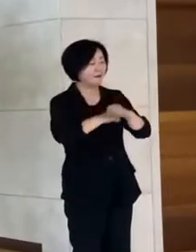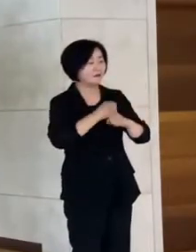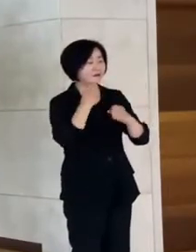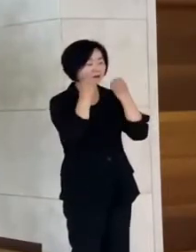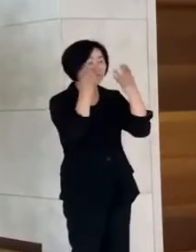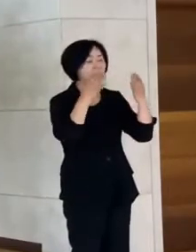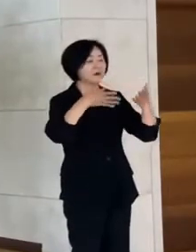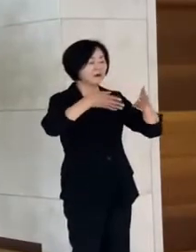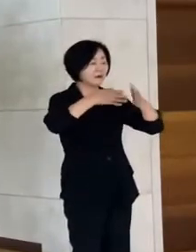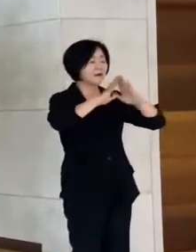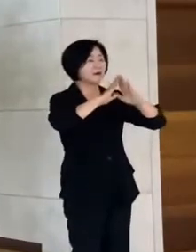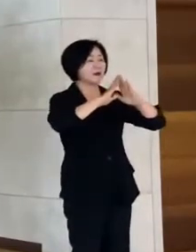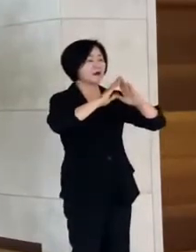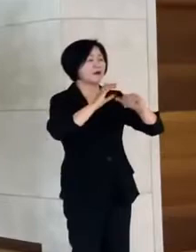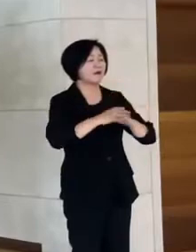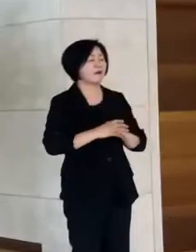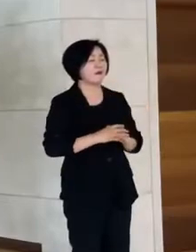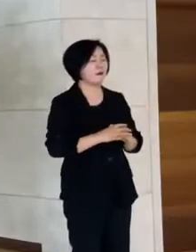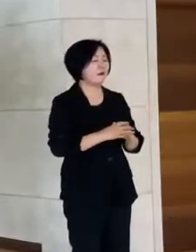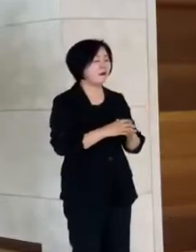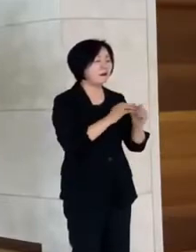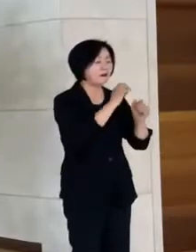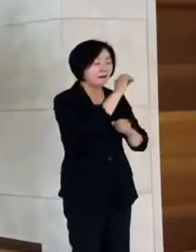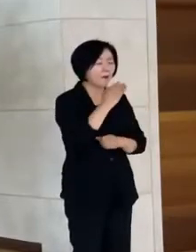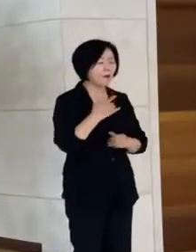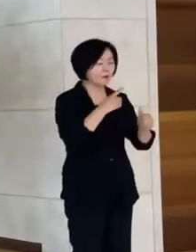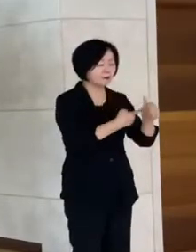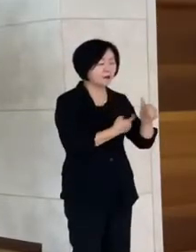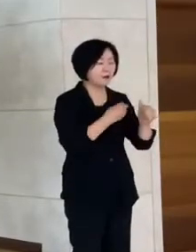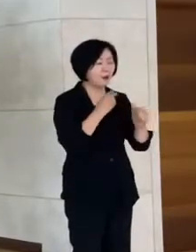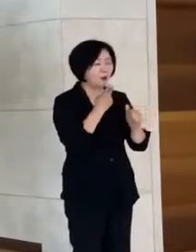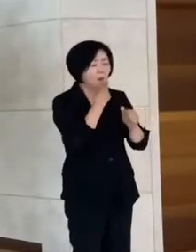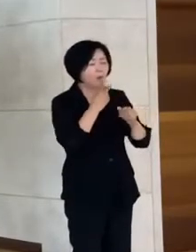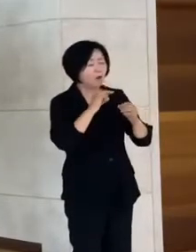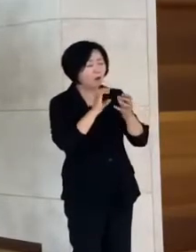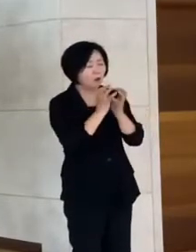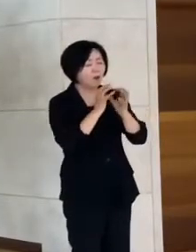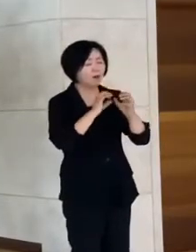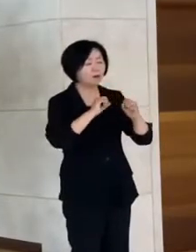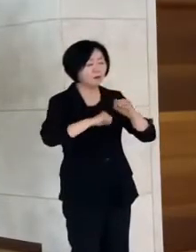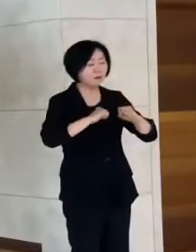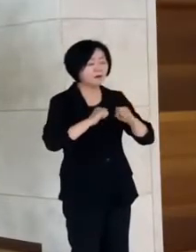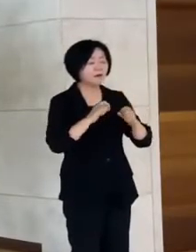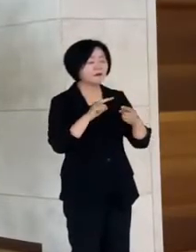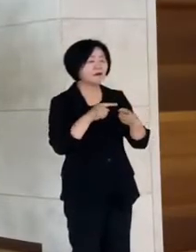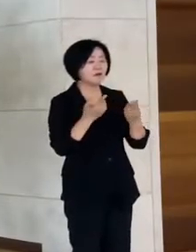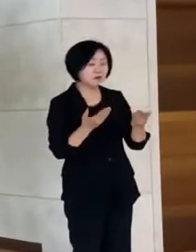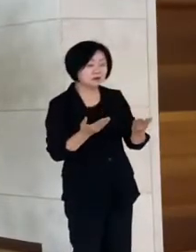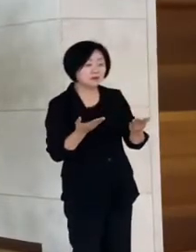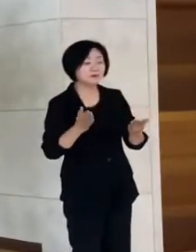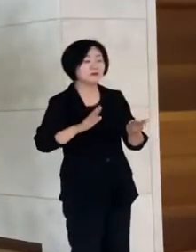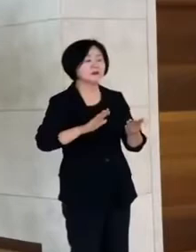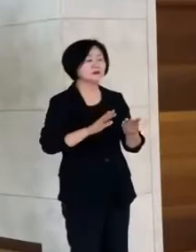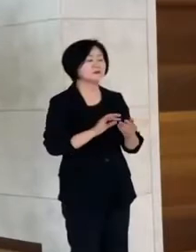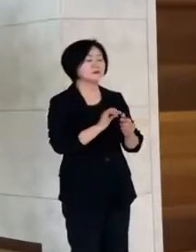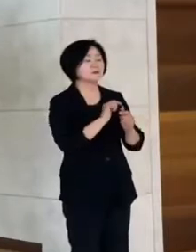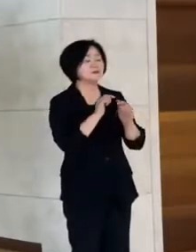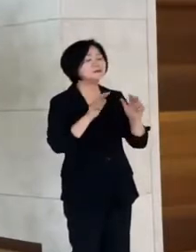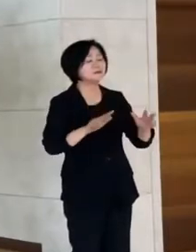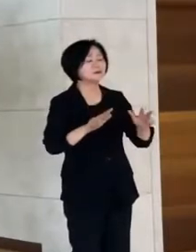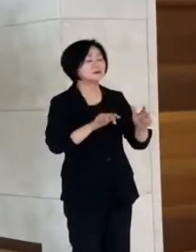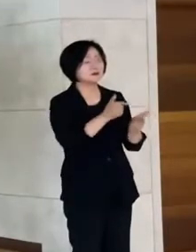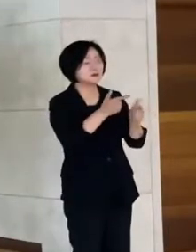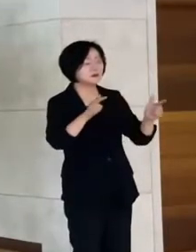되고 그동안 양평의 자연 생태만이 국민들의 휴식 문화가 되었다면